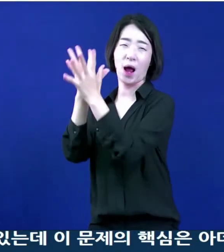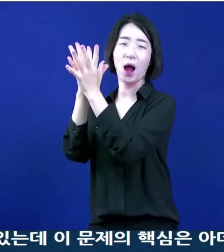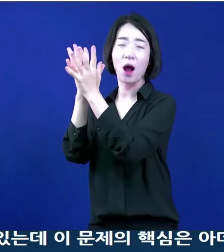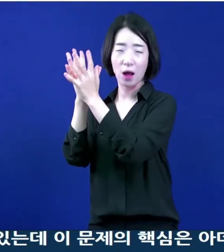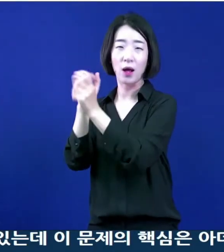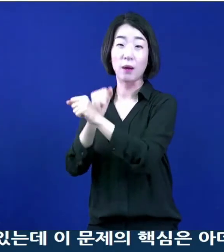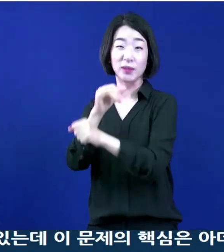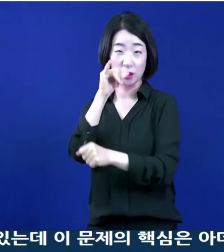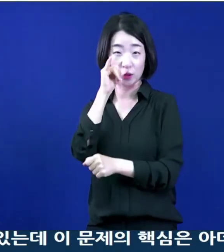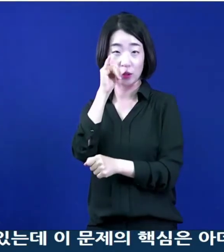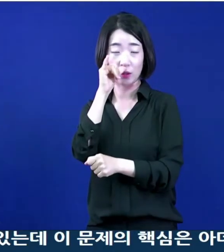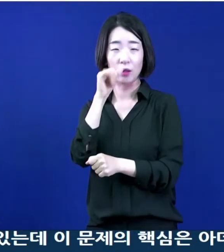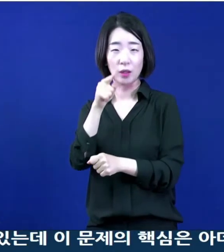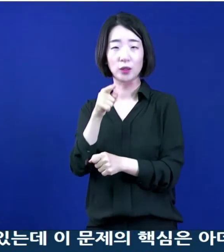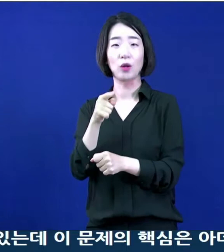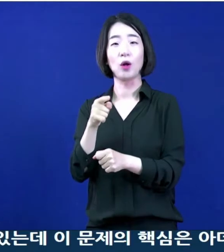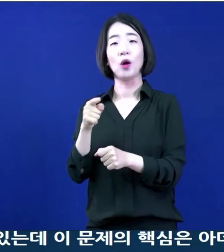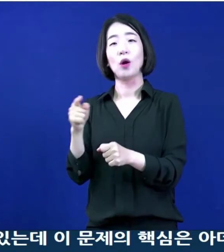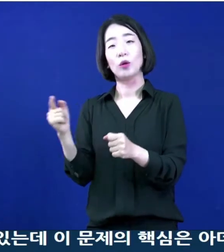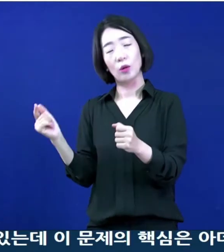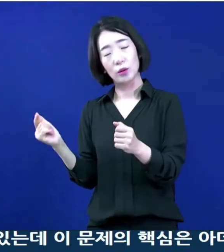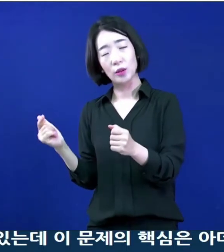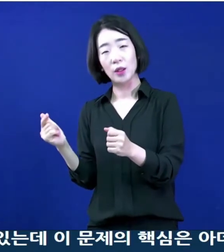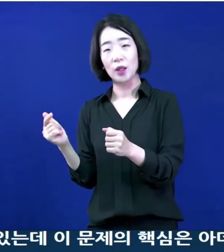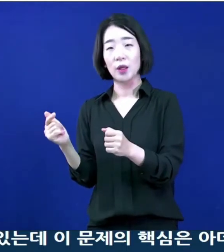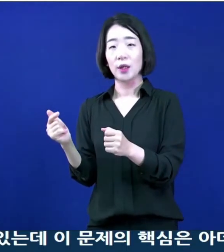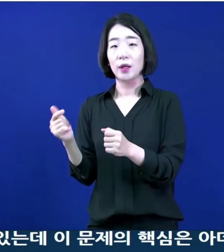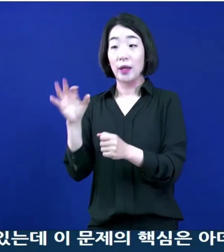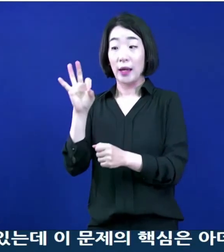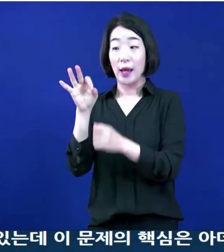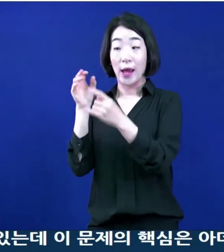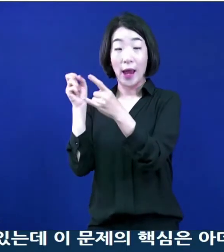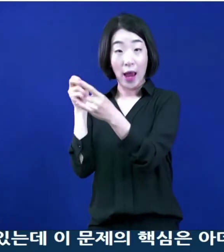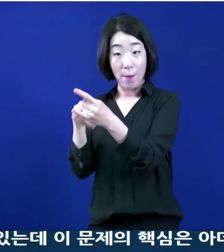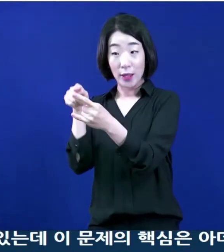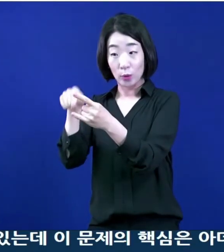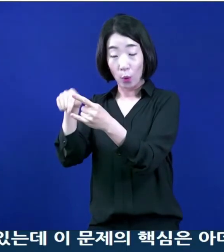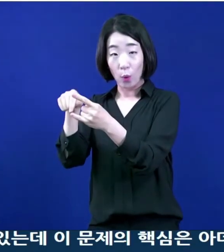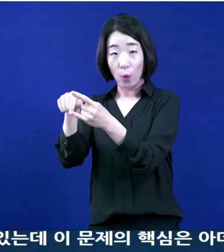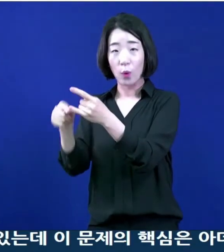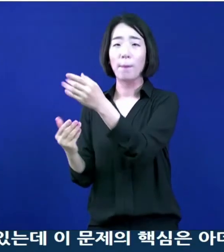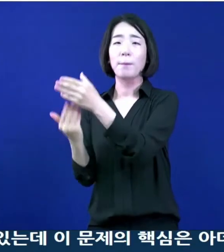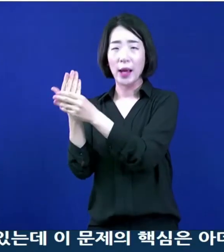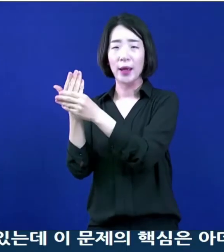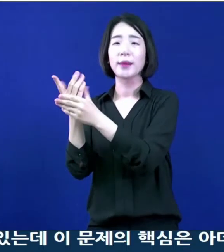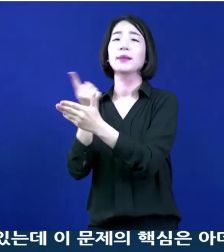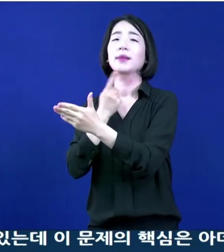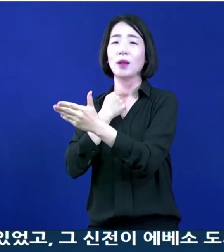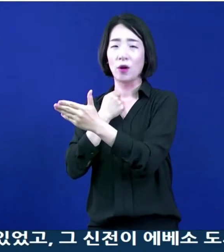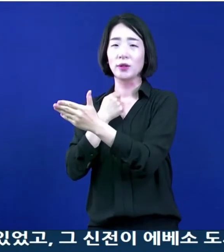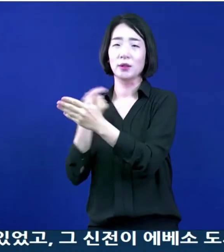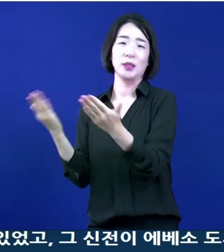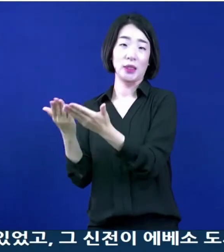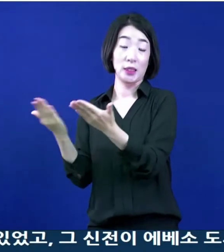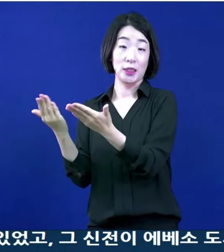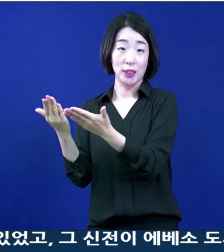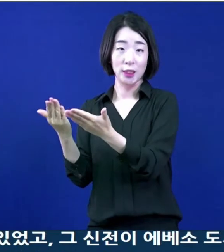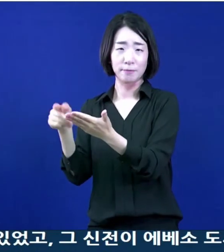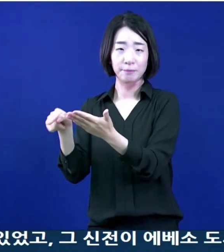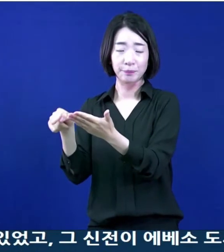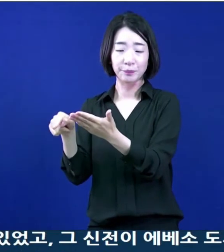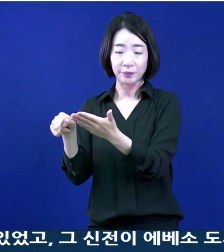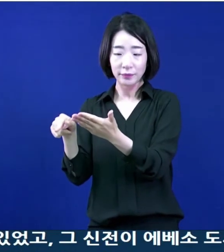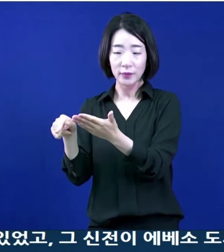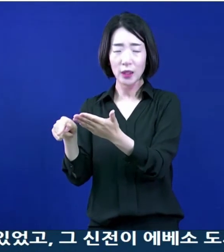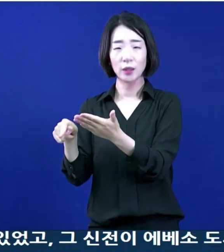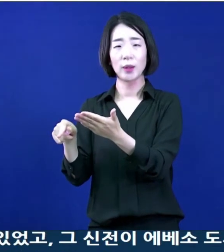역사를 경험하지 아마 못했을 거예요. 이후에도 에베소에서 일어났던 것만큼 부분이 아니라 전체가 영향을